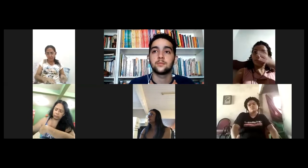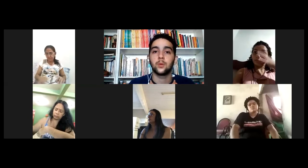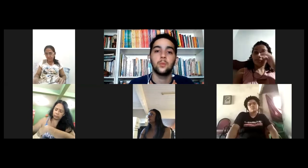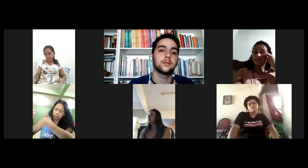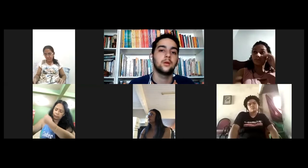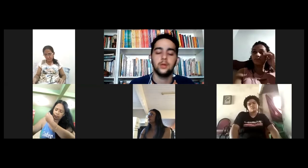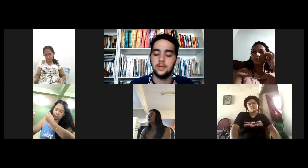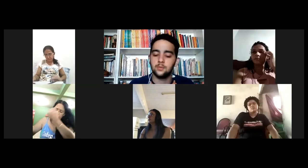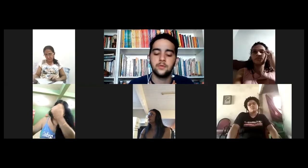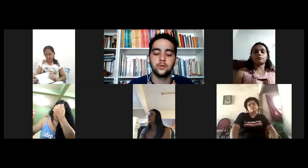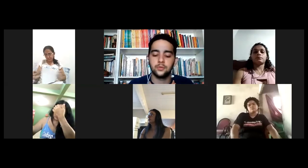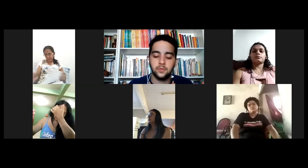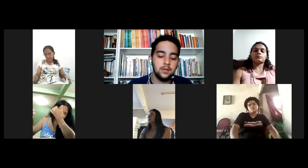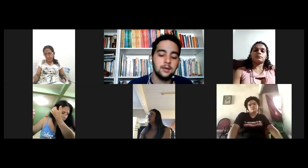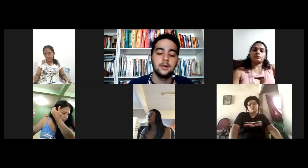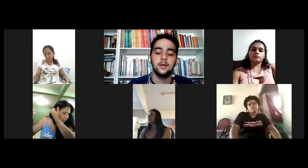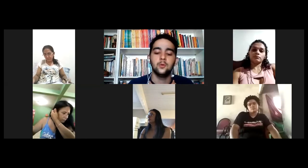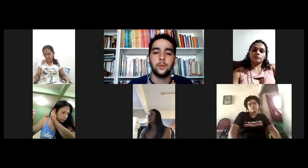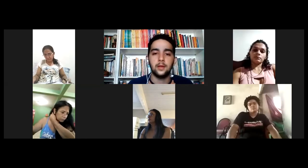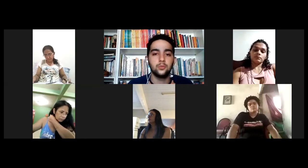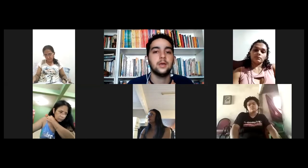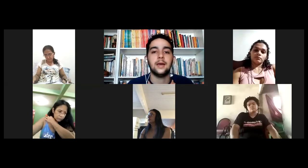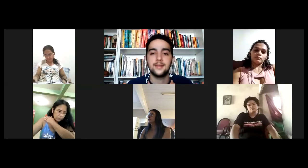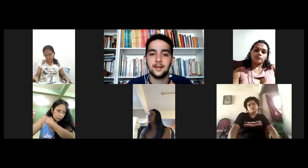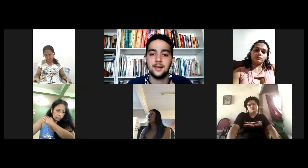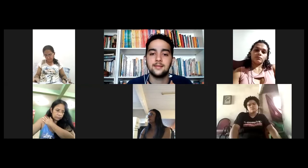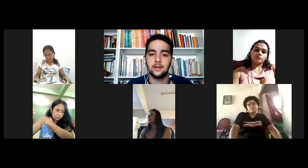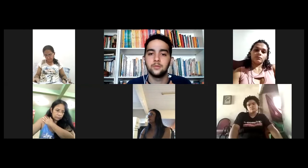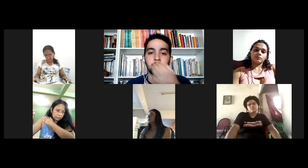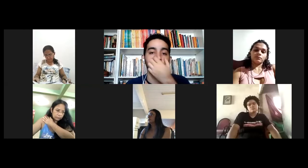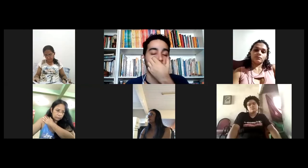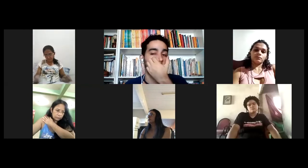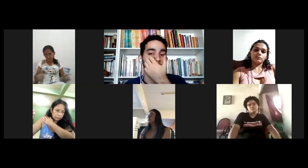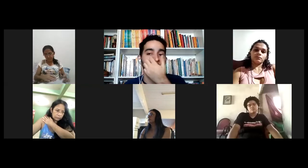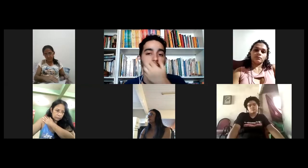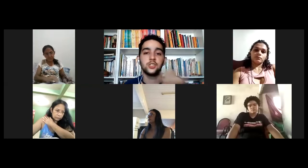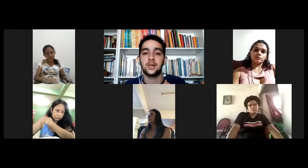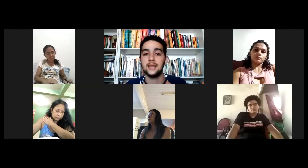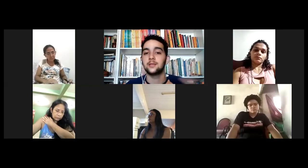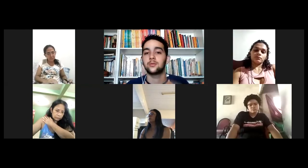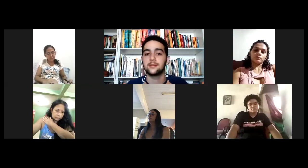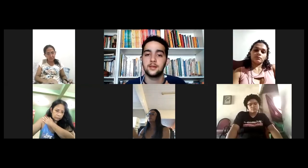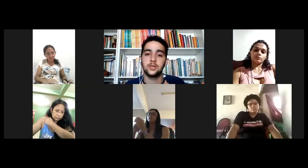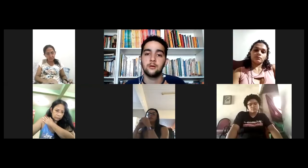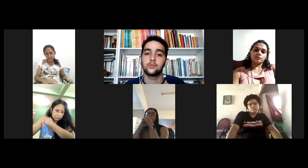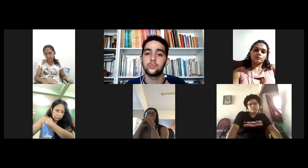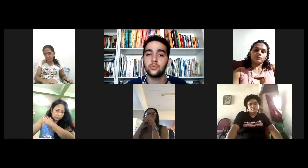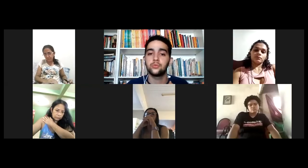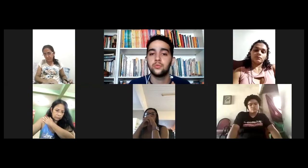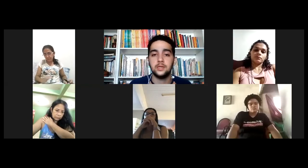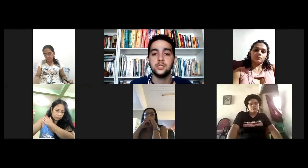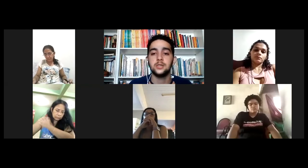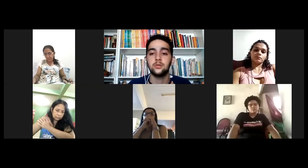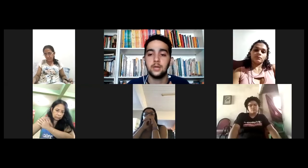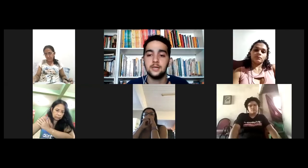uma teoria, uma filosofia e um período que é a ser analisado. Pois por mais que ele esteja lá dentro da sala de aula, junto com